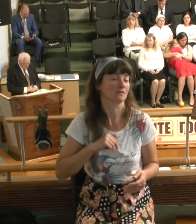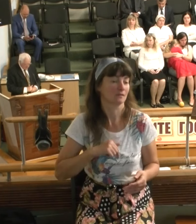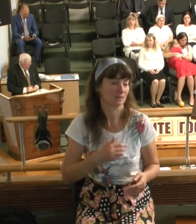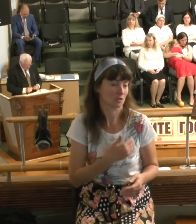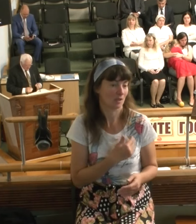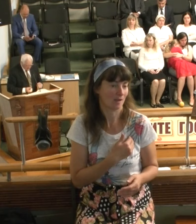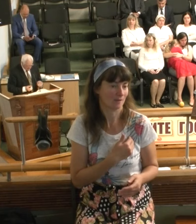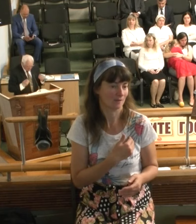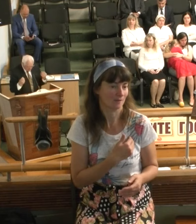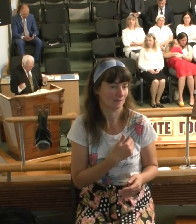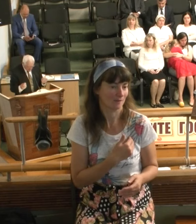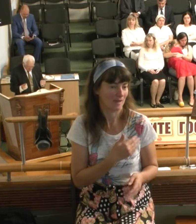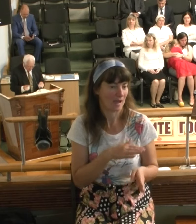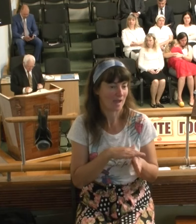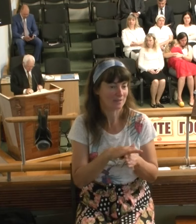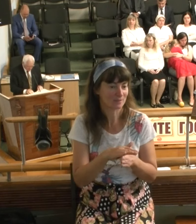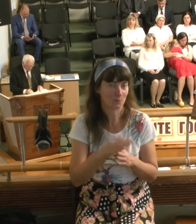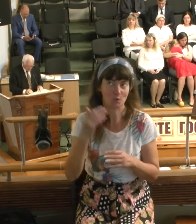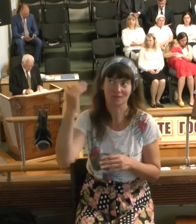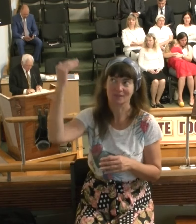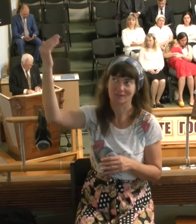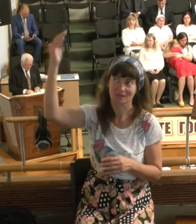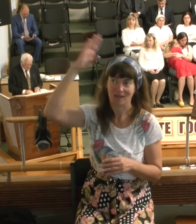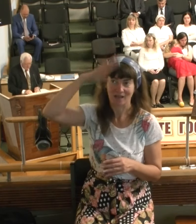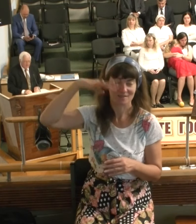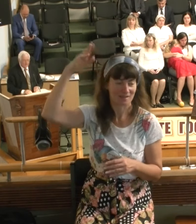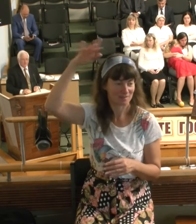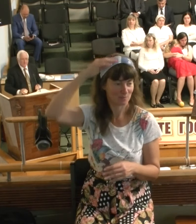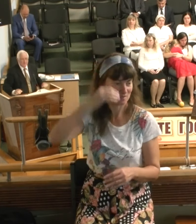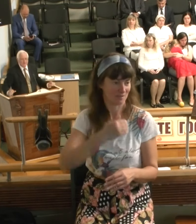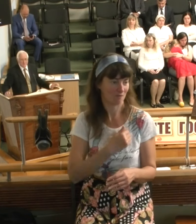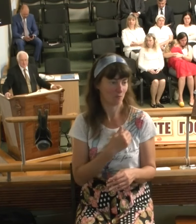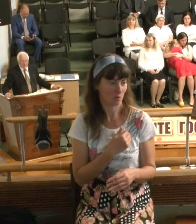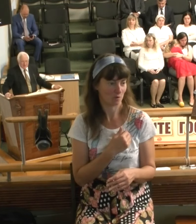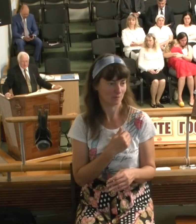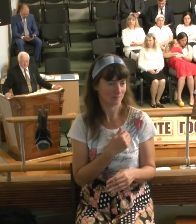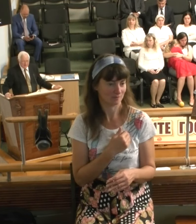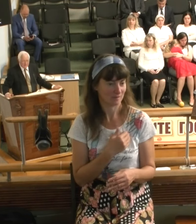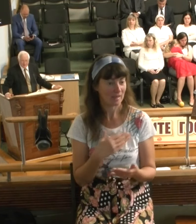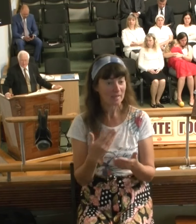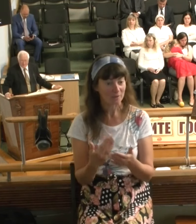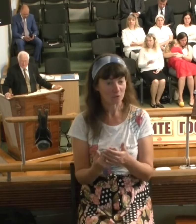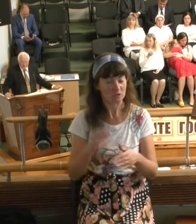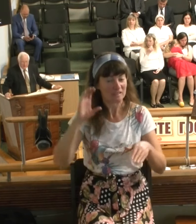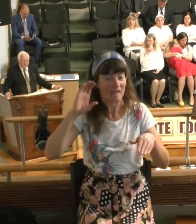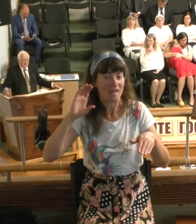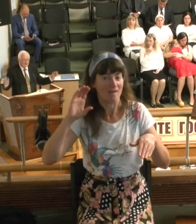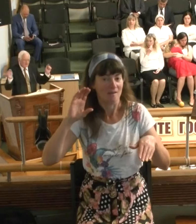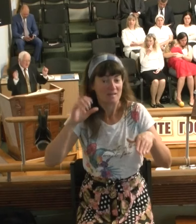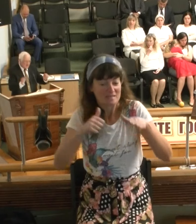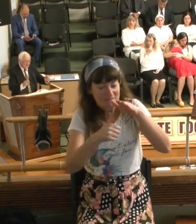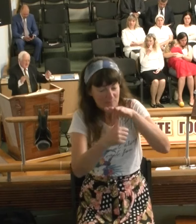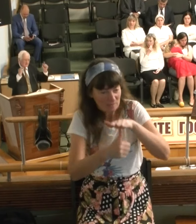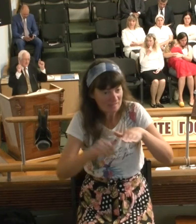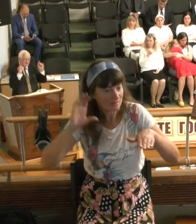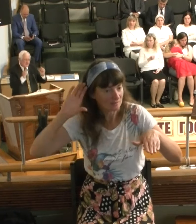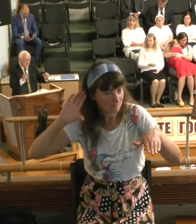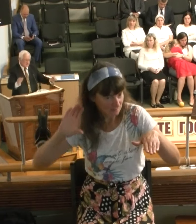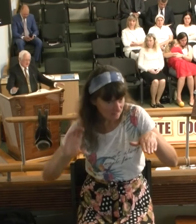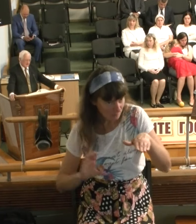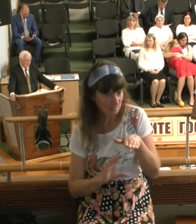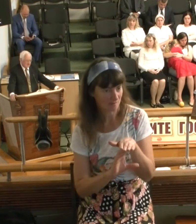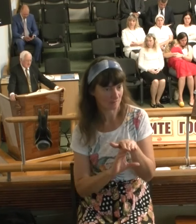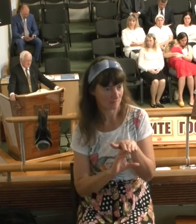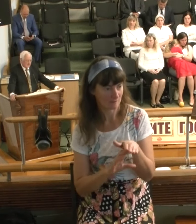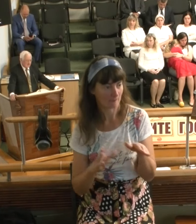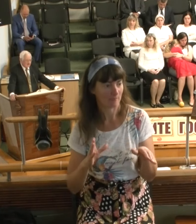волю. И это смирение выразило в чем? В послушании. Смирил себя, был